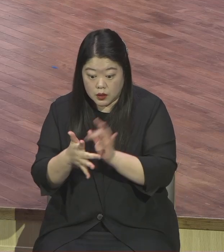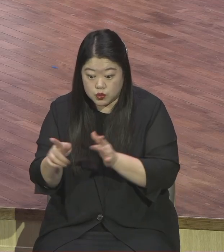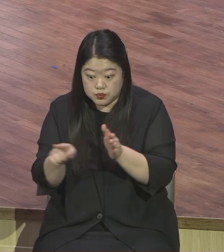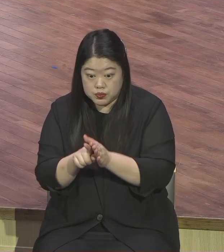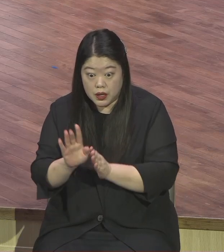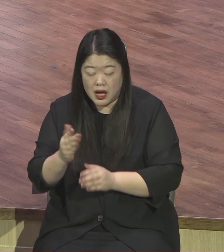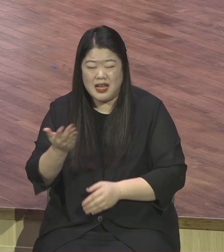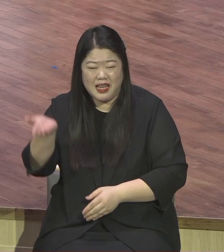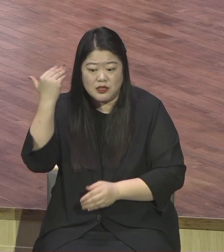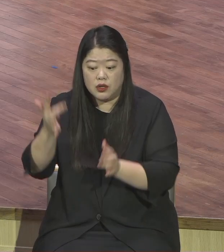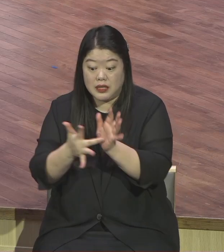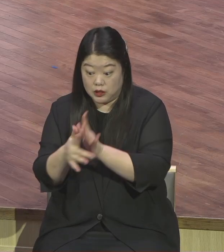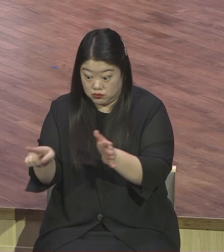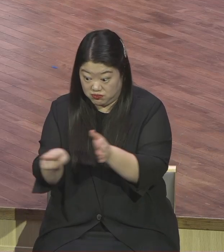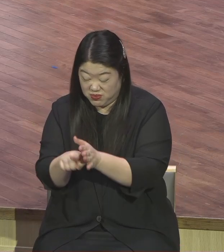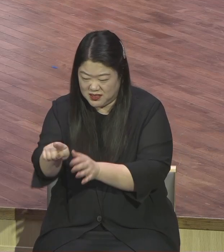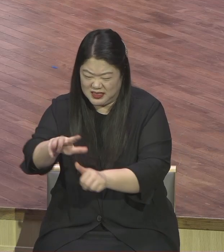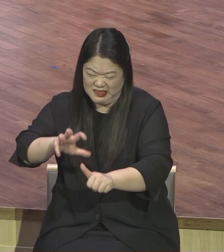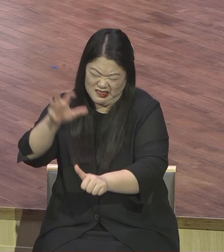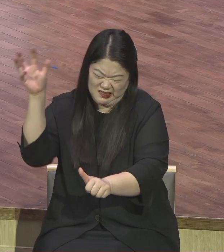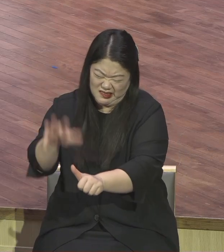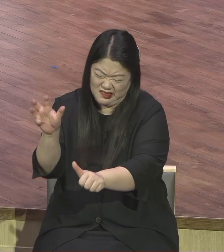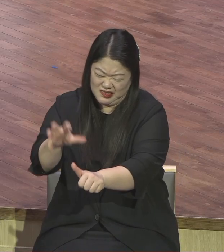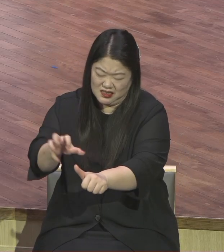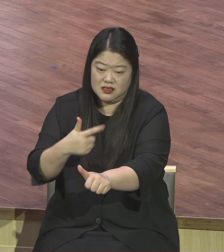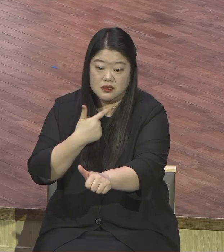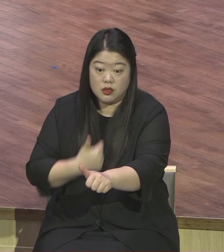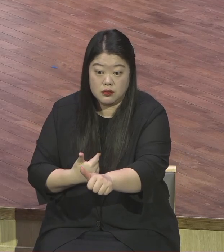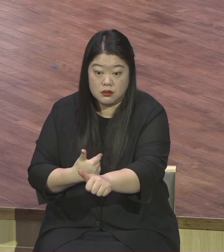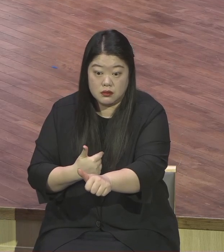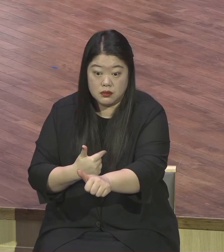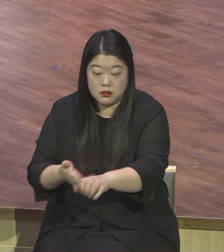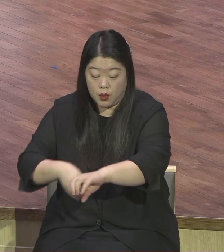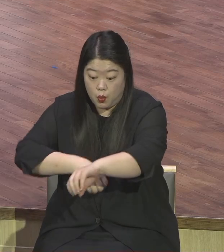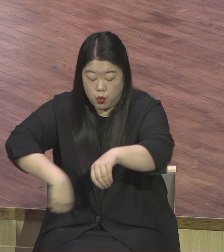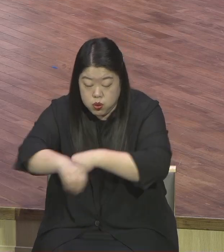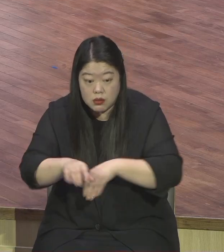것임을, 다시 말하면 그 은혜임을 강조하고 있어요.